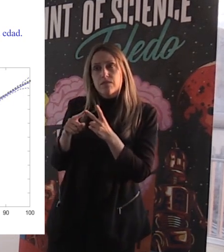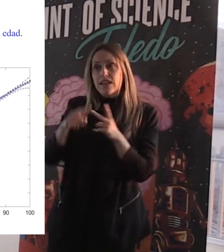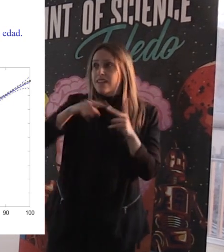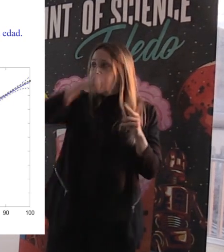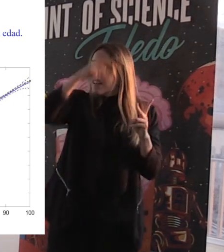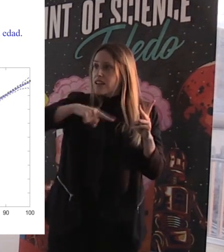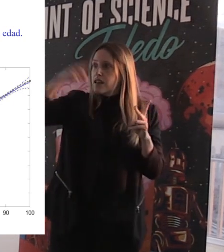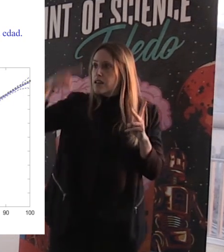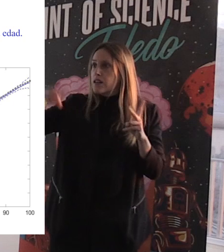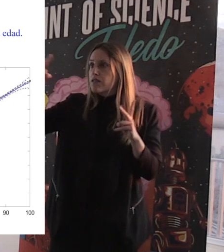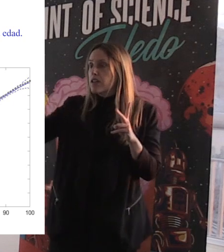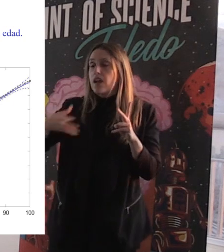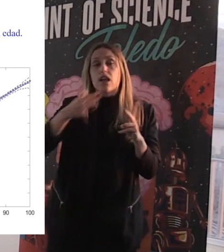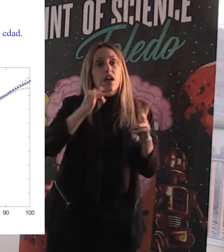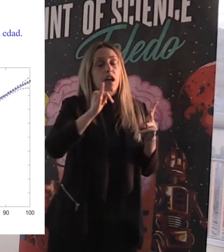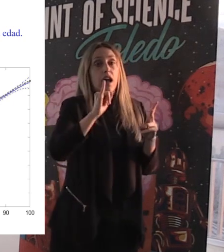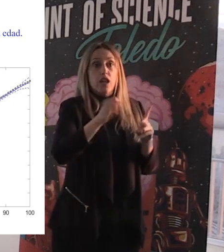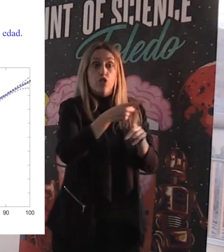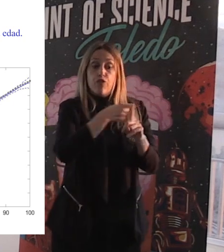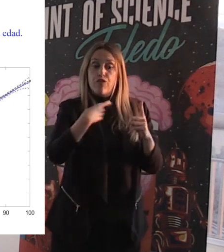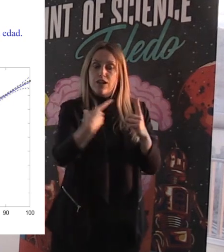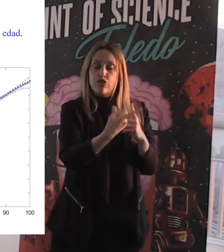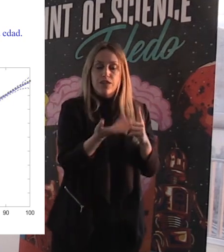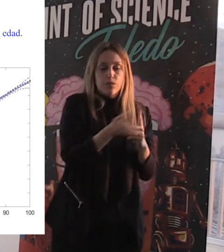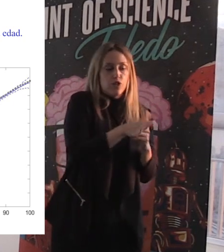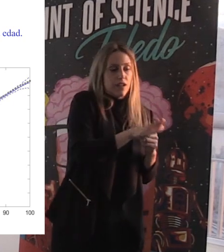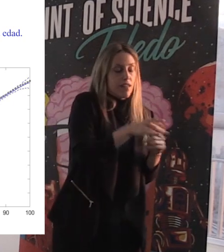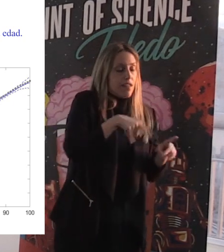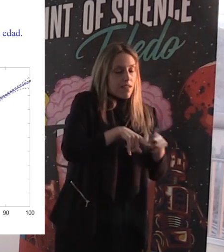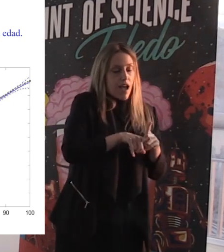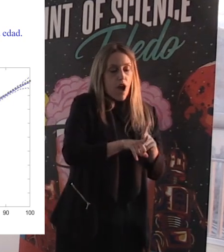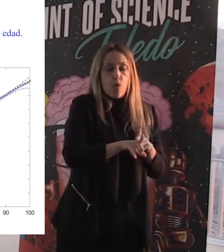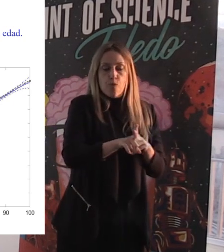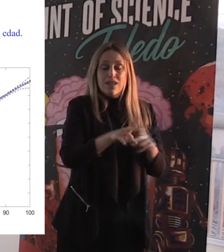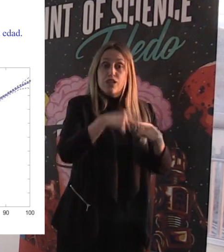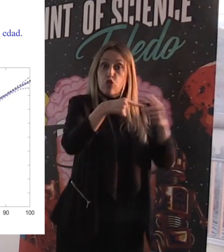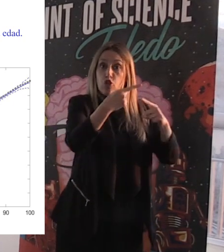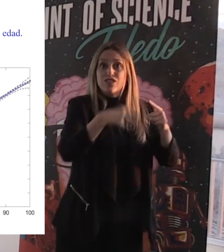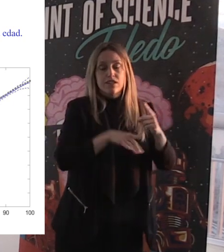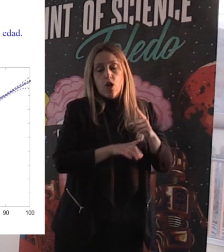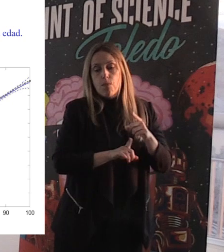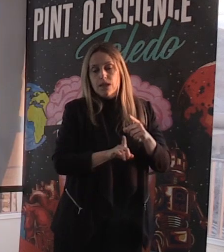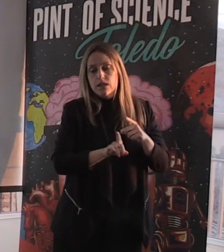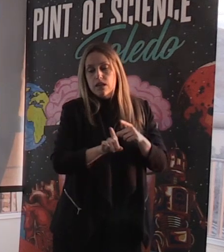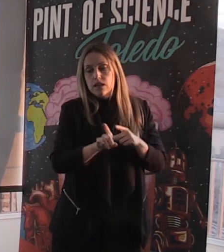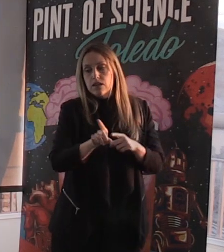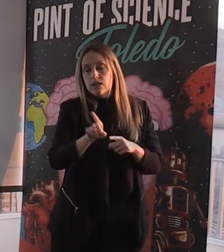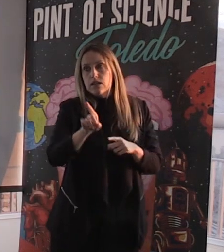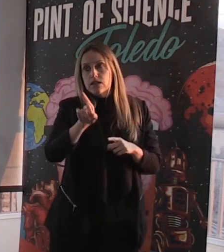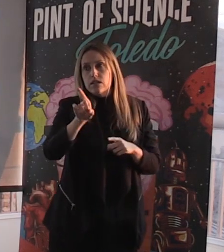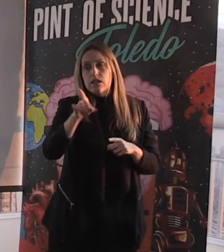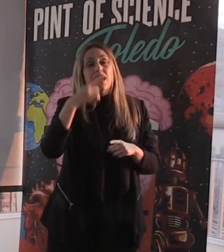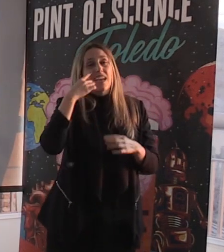Hay una fuente de mortalidad que aumenta cada día de tu vida. Realmente